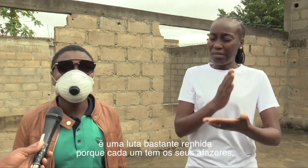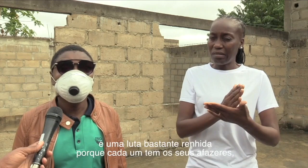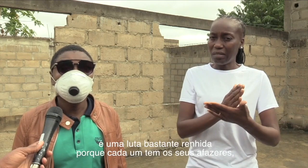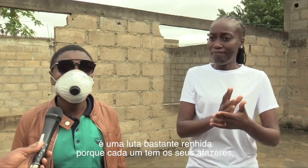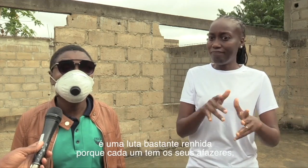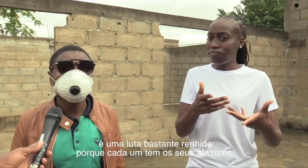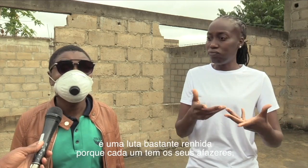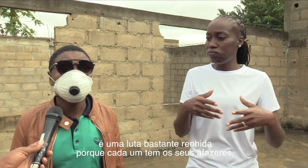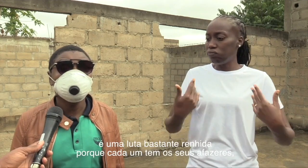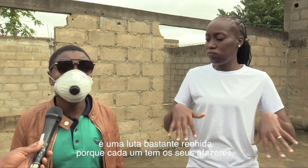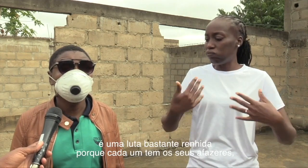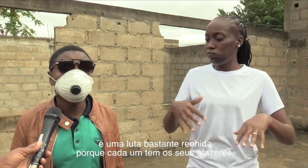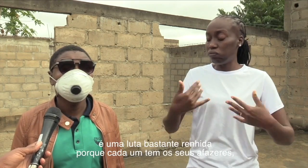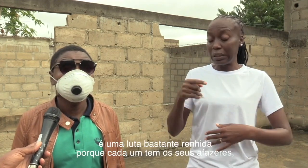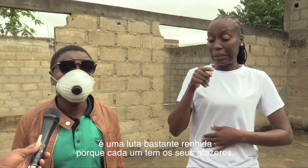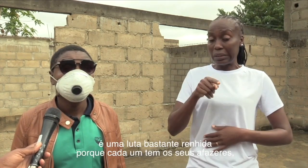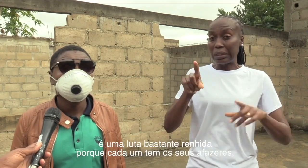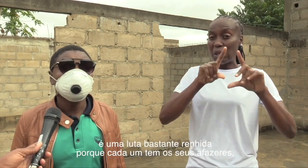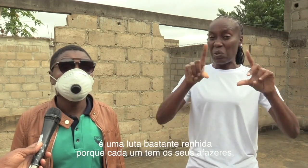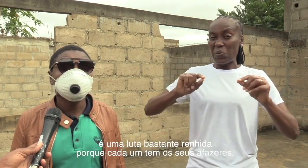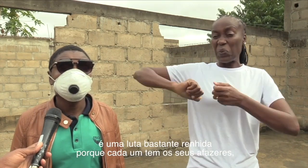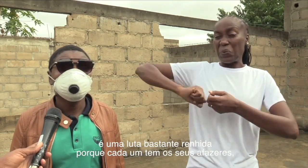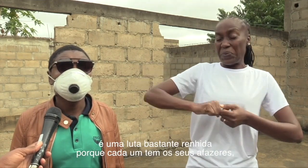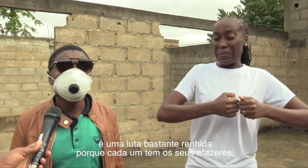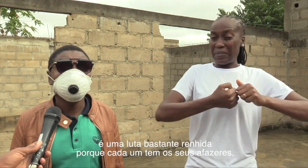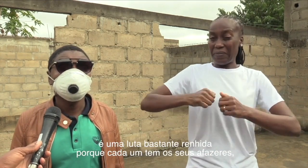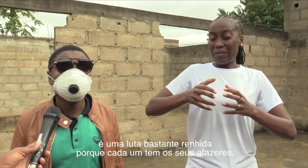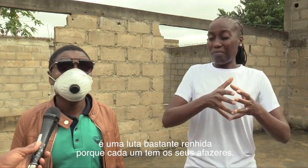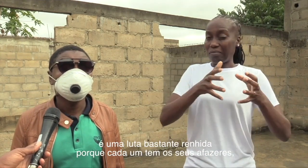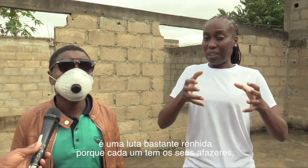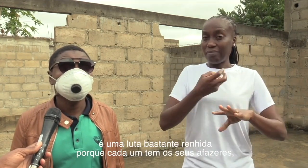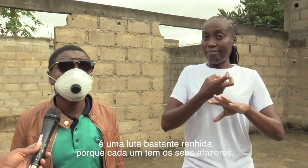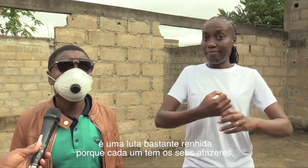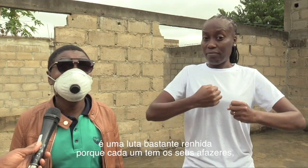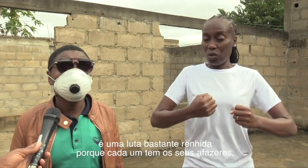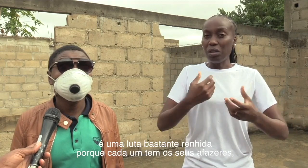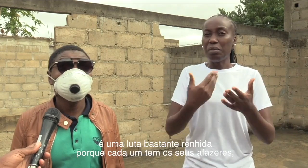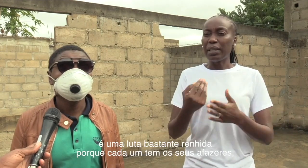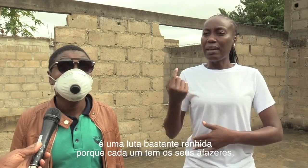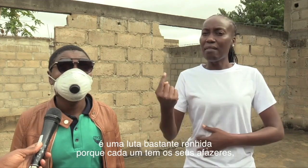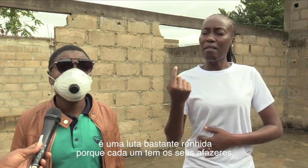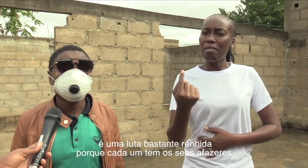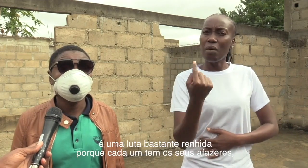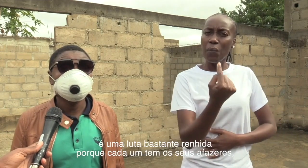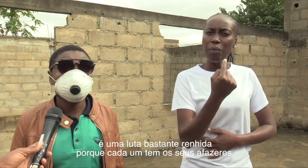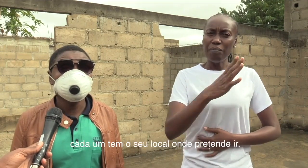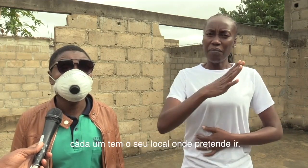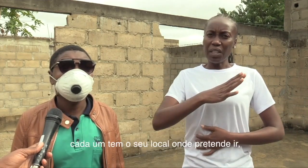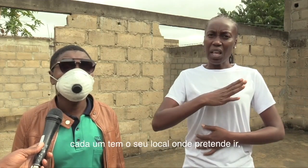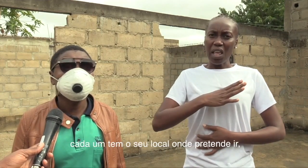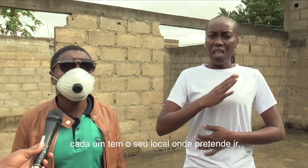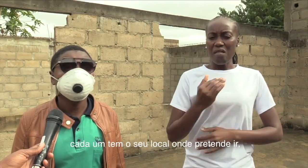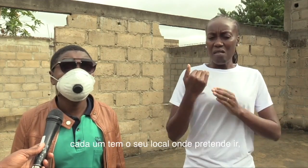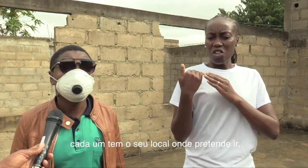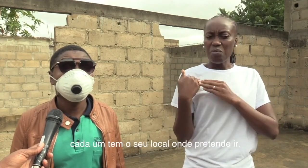uma luta bastante reunida, não é? Porque cada um tem, tem, tem, portanto, os seus afazeres